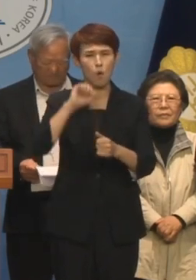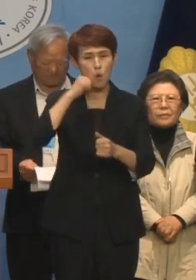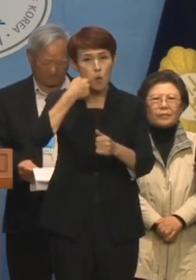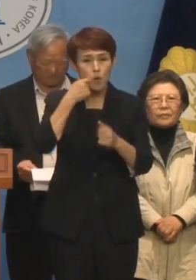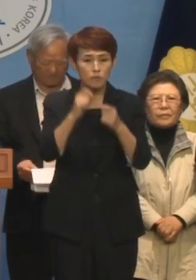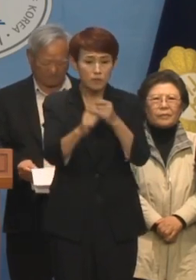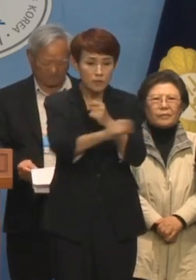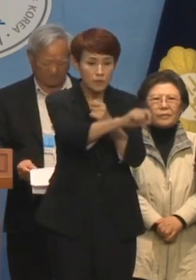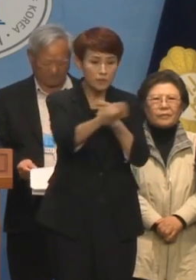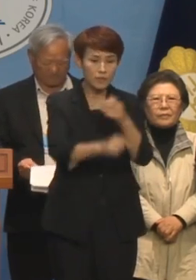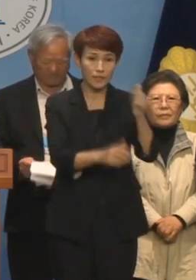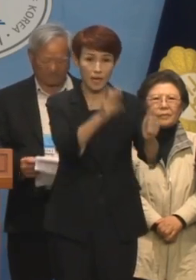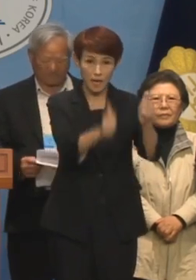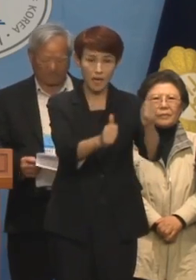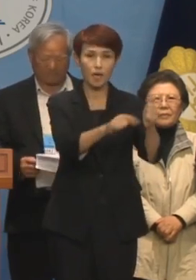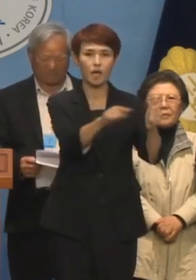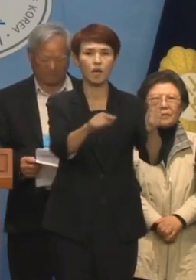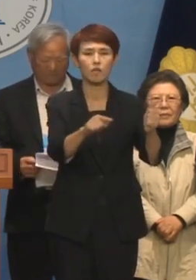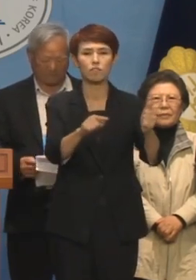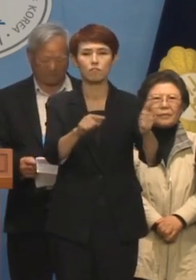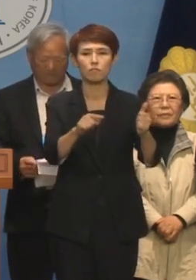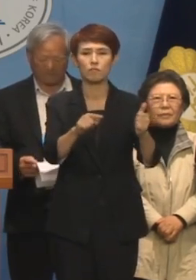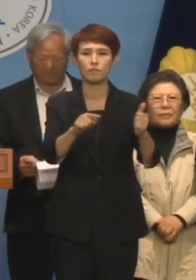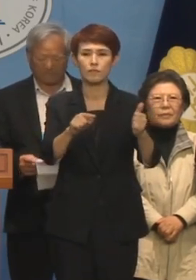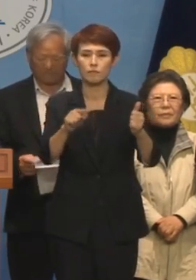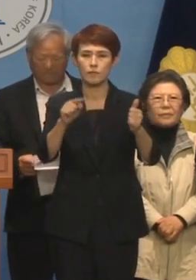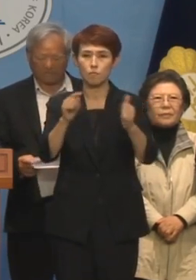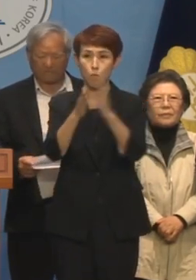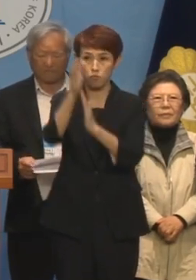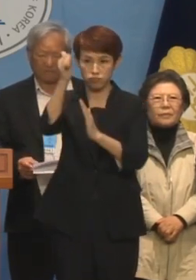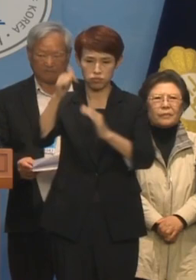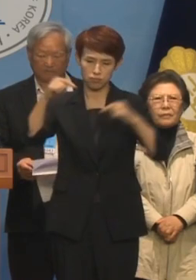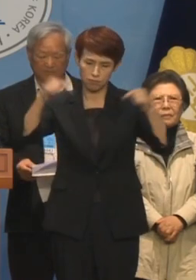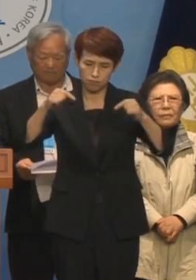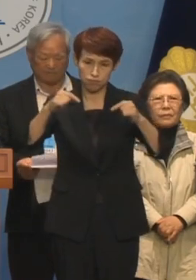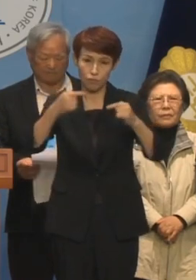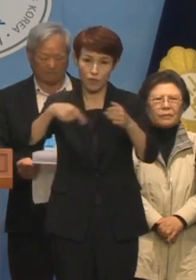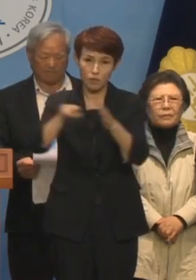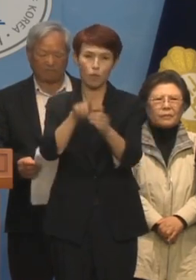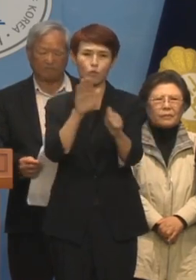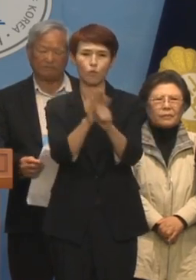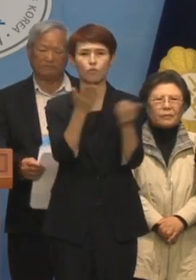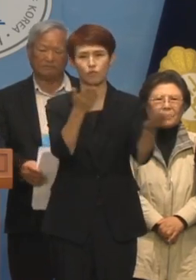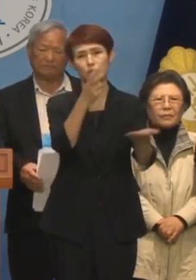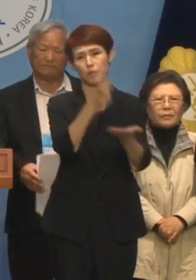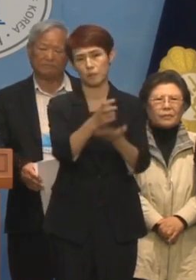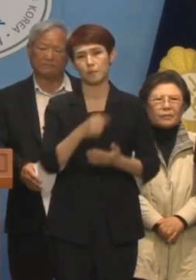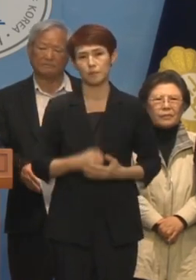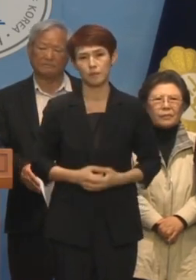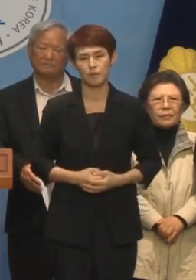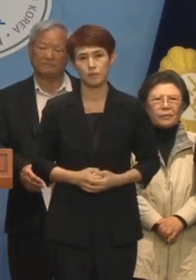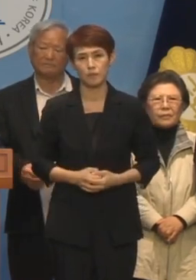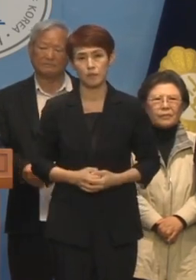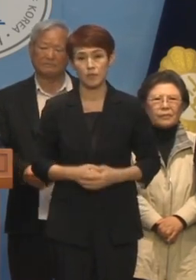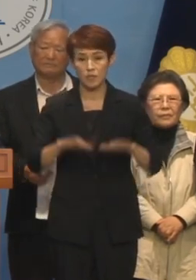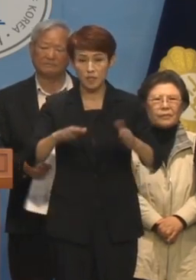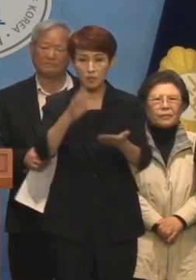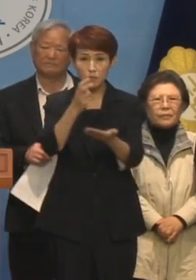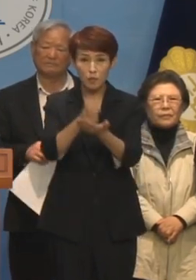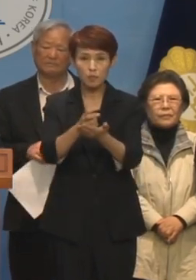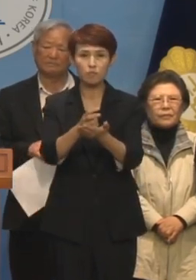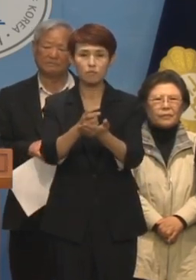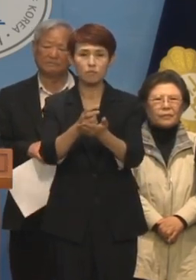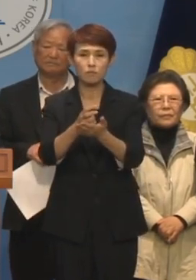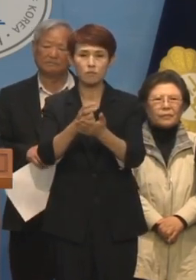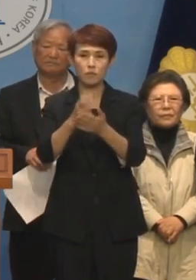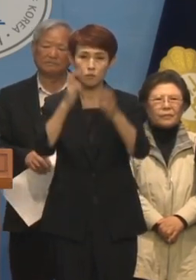가맹점주들이 가맹본부와 합리적인 대화를 통해 문제를 해결할 수 있도록 돕는 법입니다. 현행법은